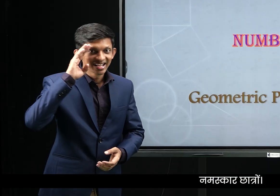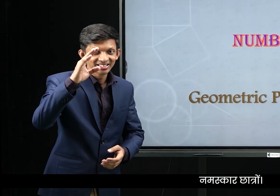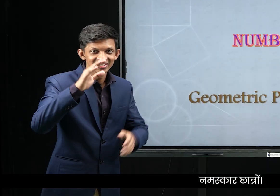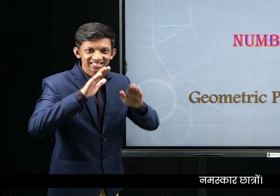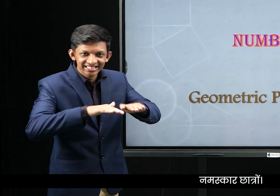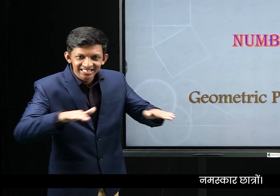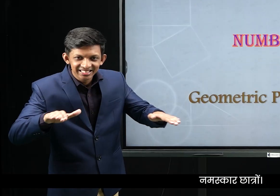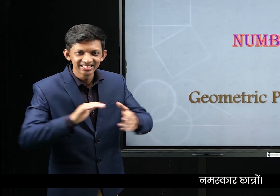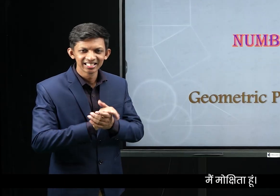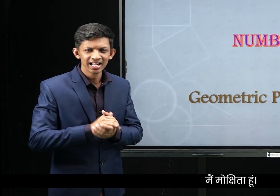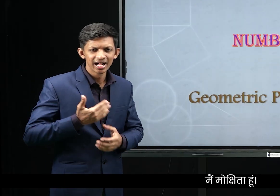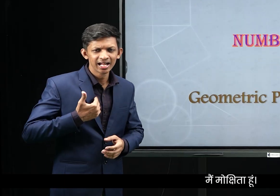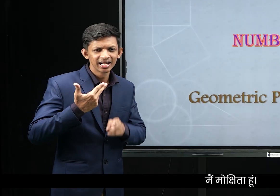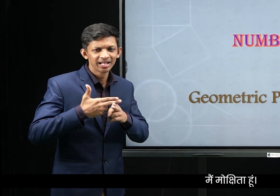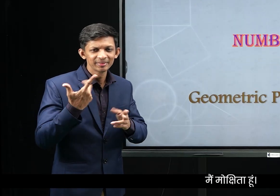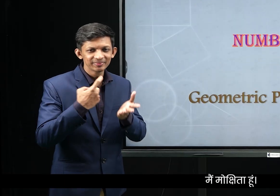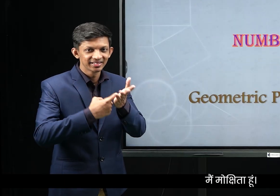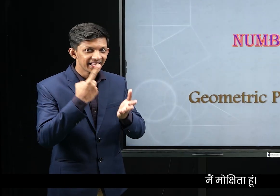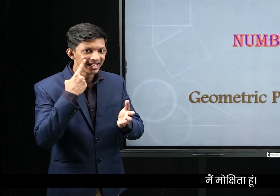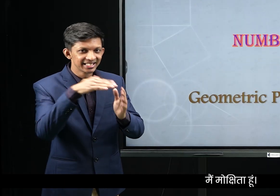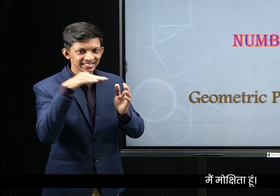नमस्कार छात्रों, मैं मोक्षिता हूँ।